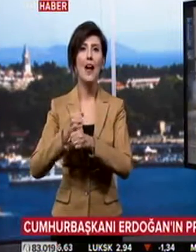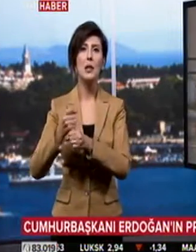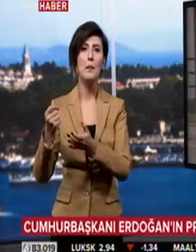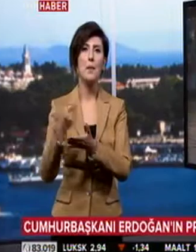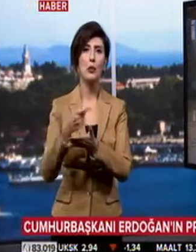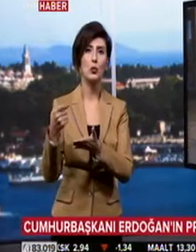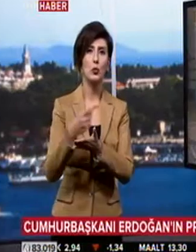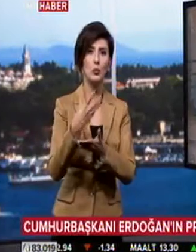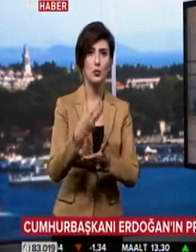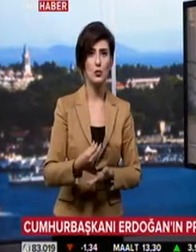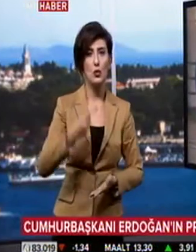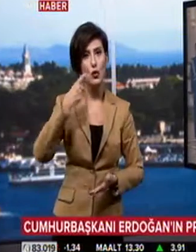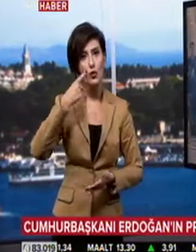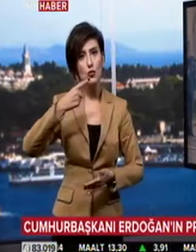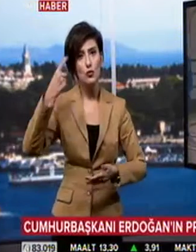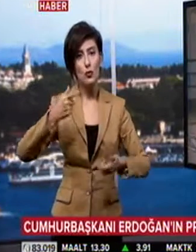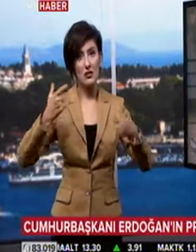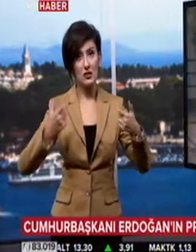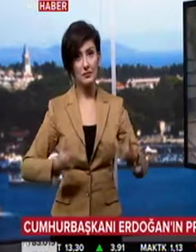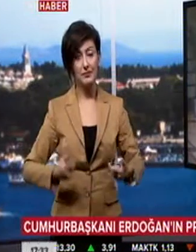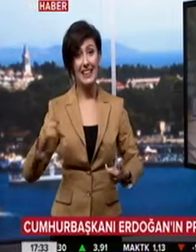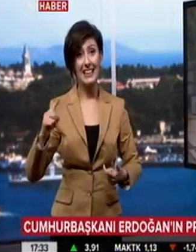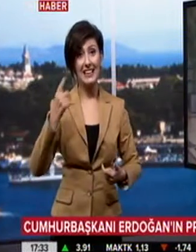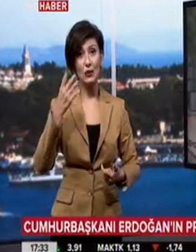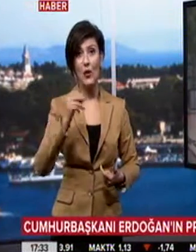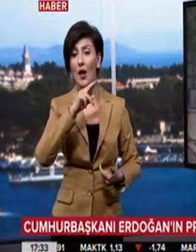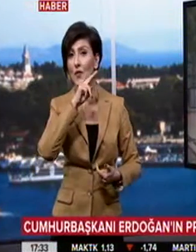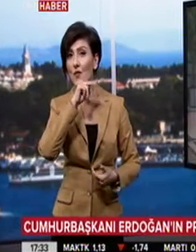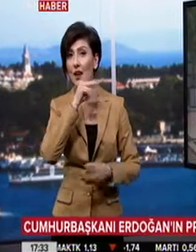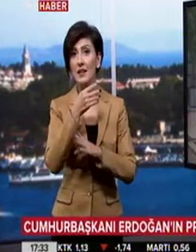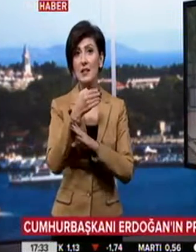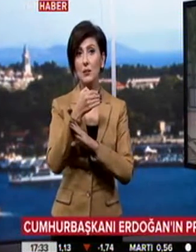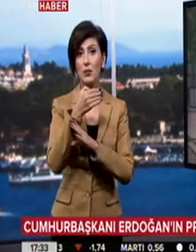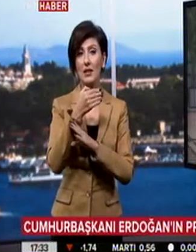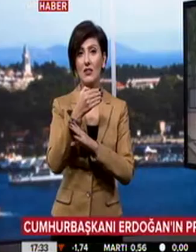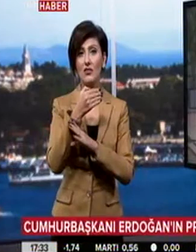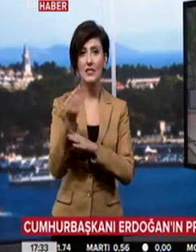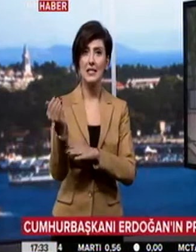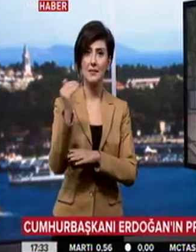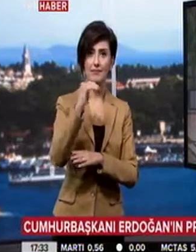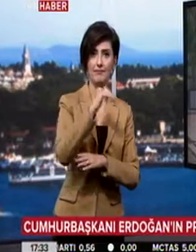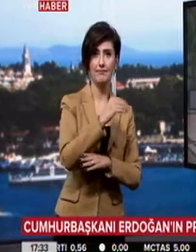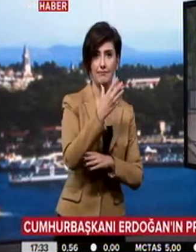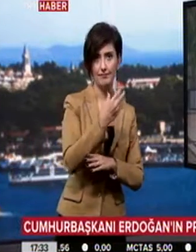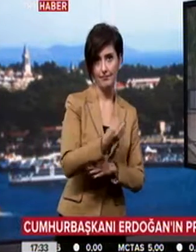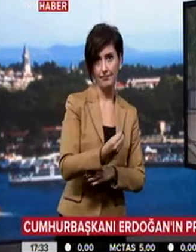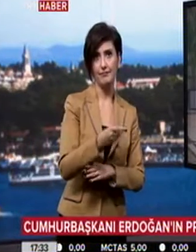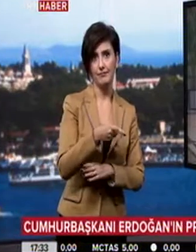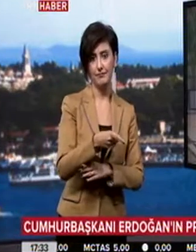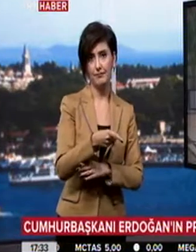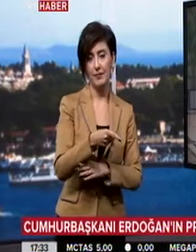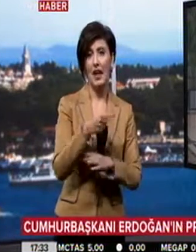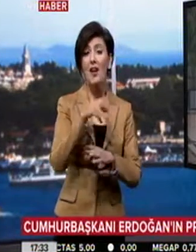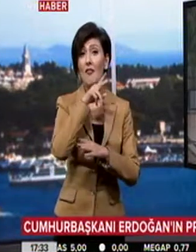güven mektubu sundu. Cumhurbaşkanlığı Külliyesi'ne ilk olarak Fransa Büyükelçisi Charles